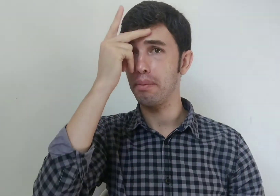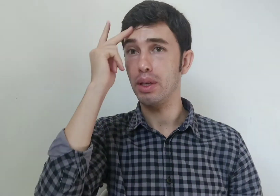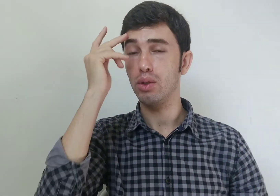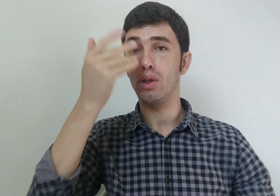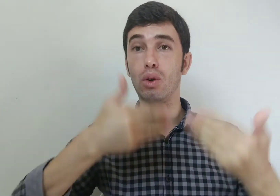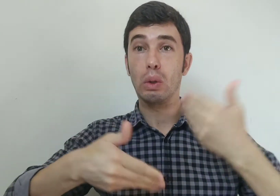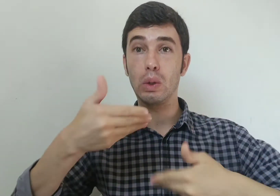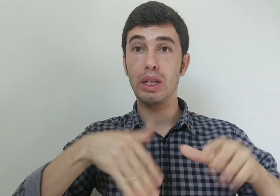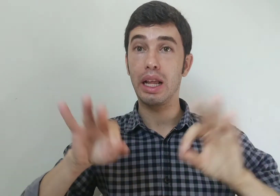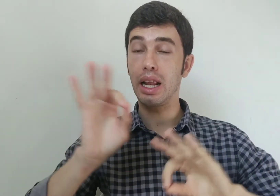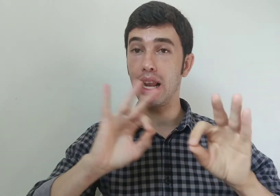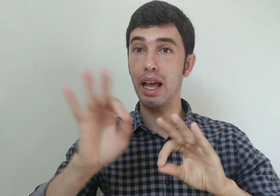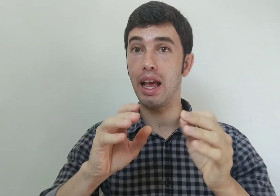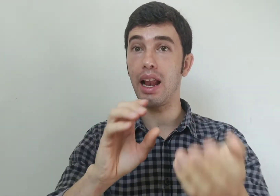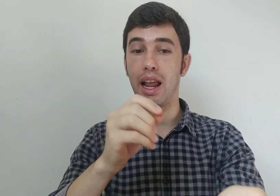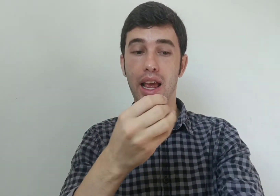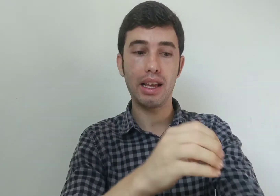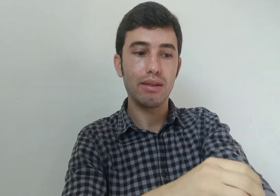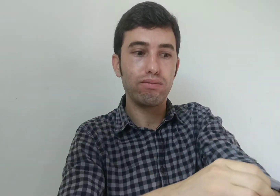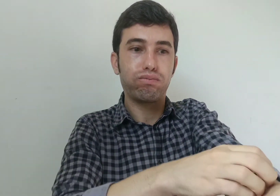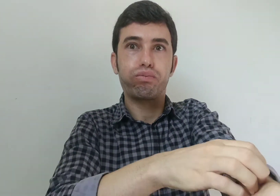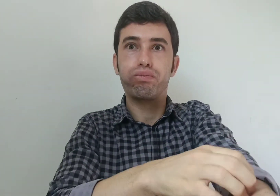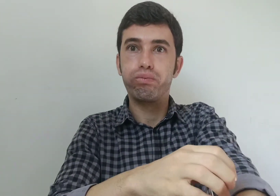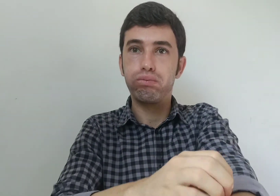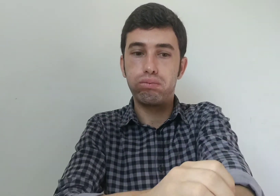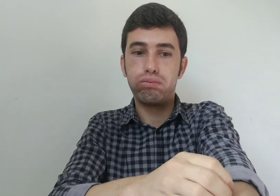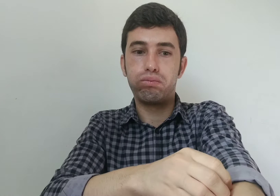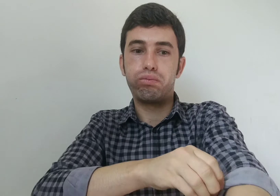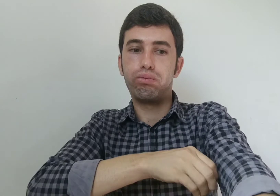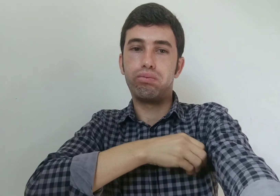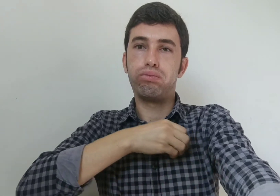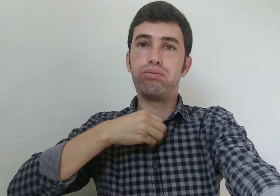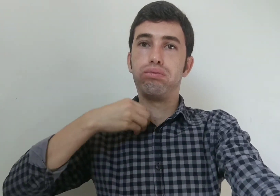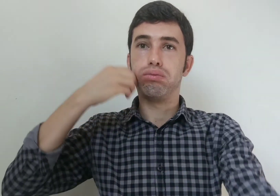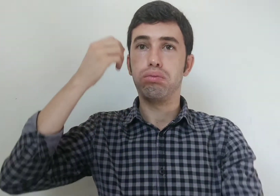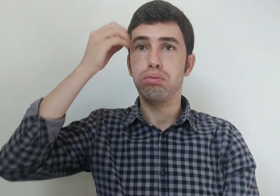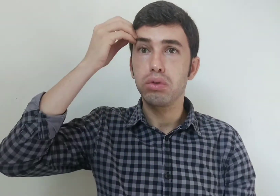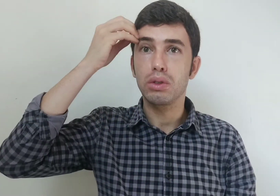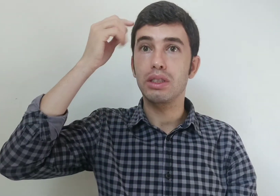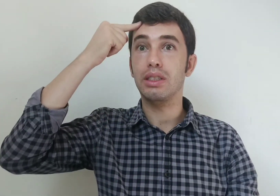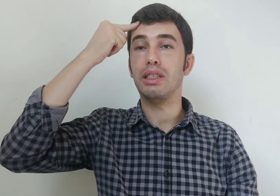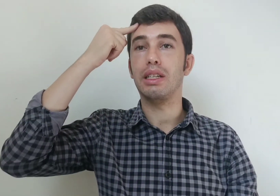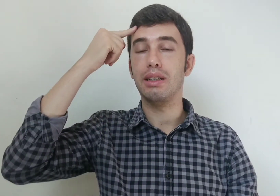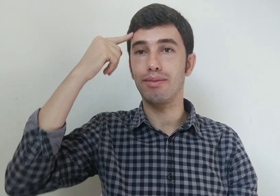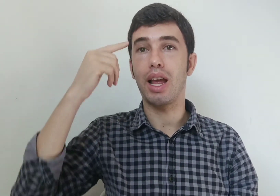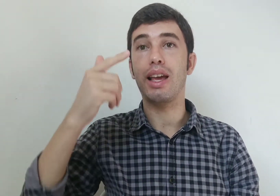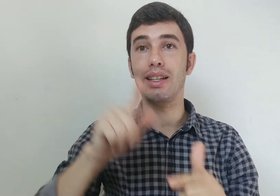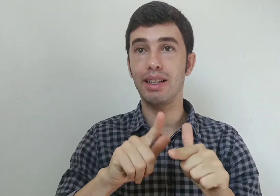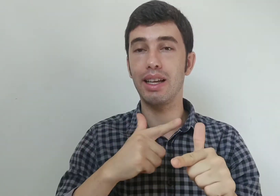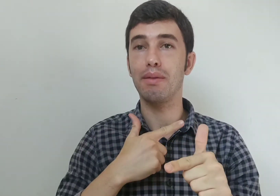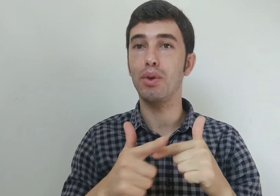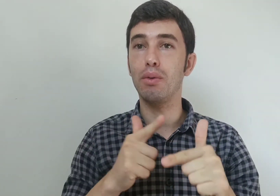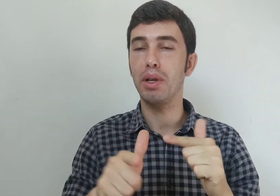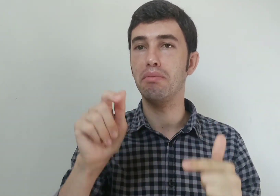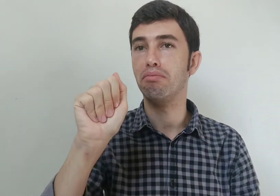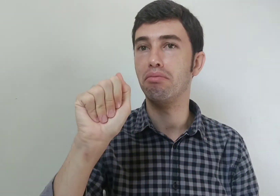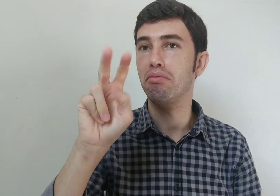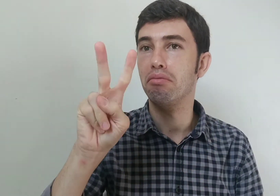isso é perigoso, pois se você não tratar, ele pode soltar-se, se tornando uma embolia. E pode parar no cérebro,